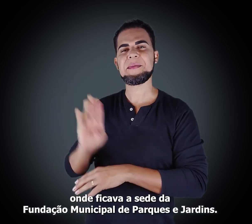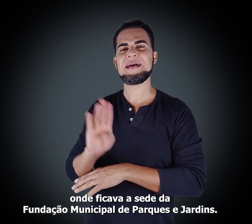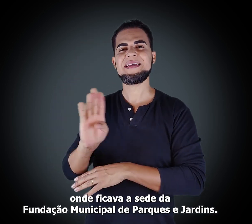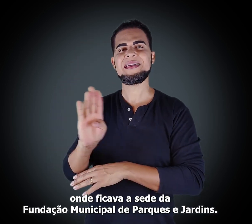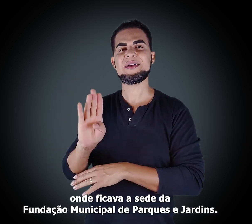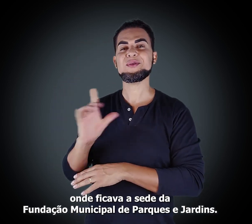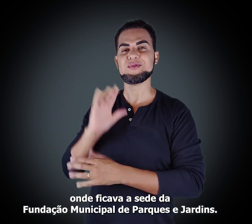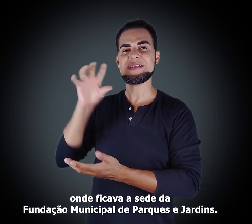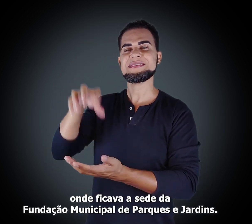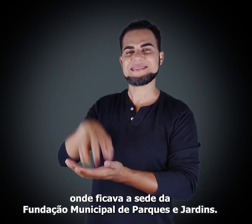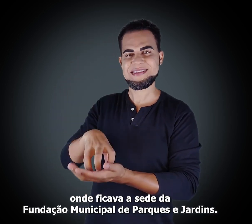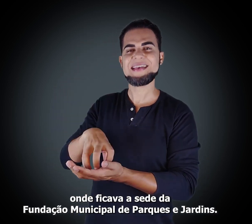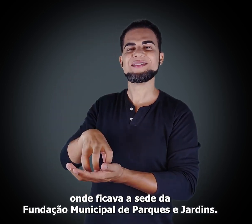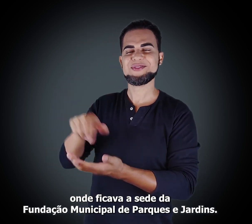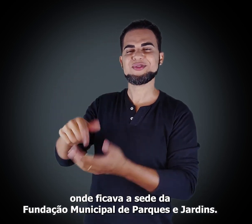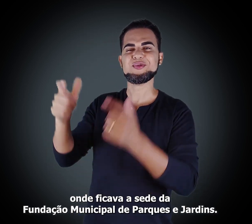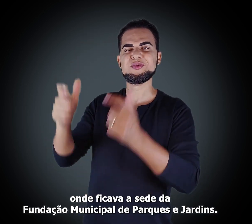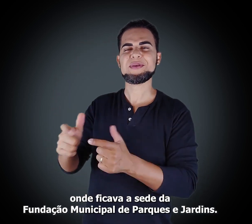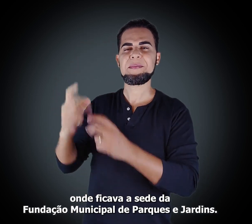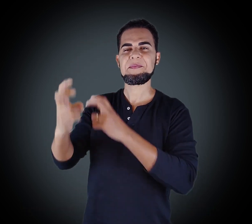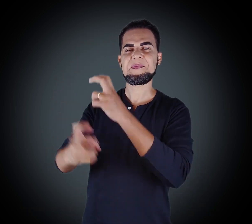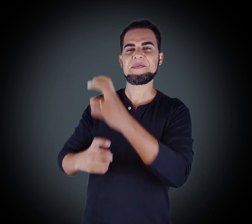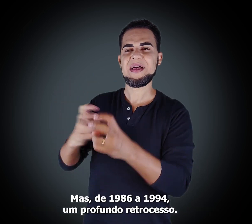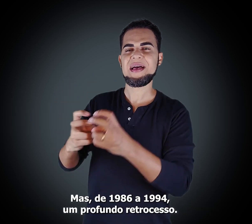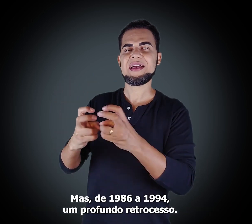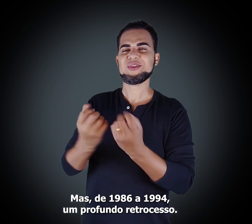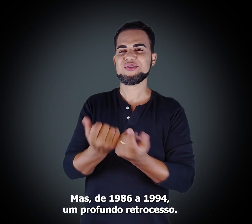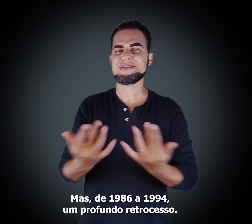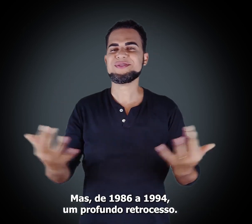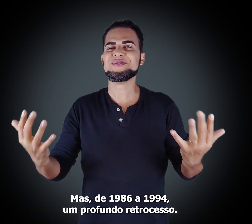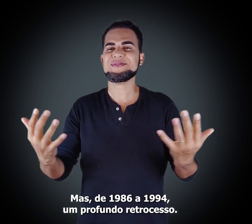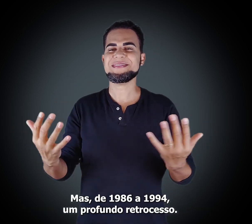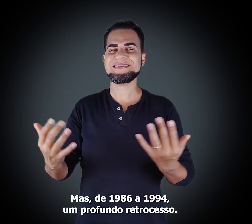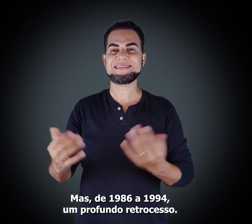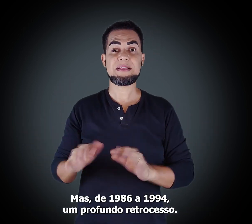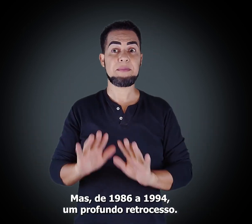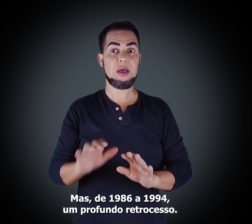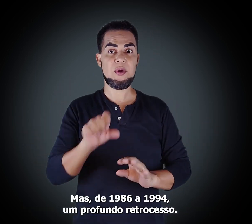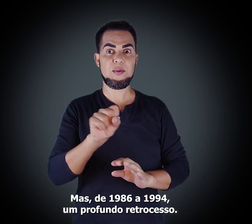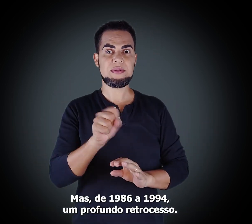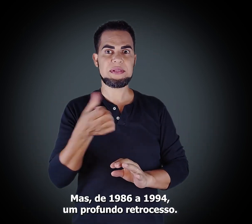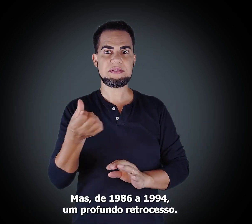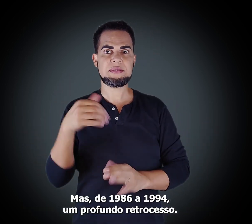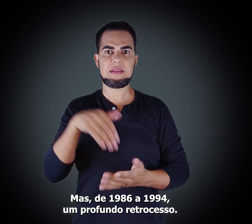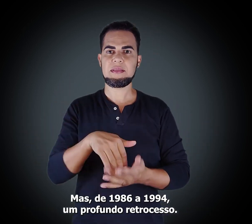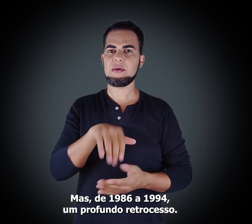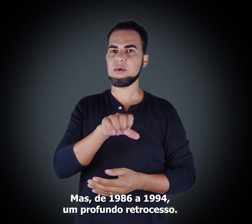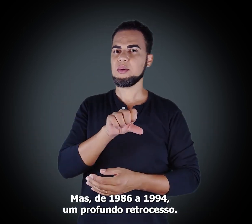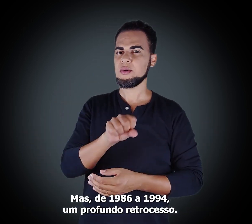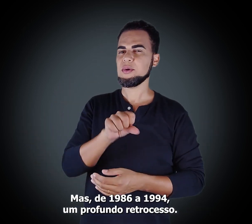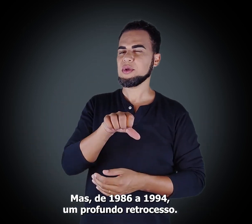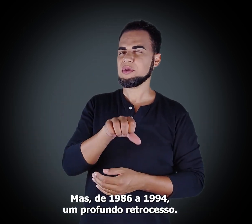da Fundação Municipal de Parques e Jardins. Mas de 86 a 94, um